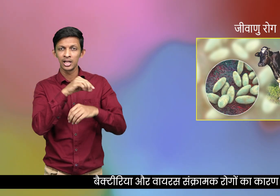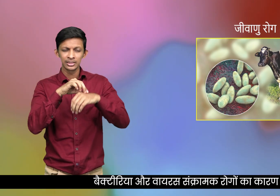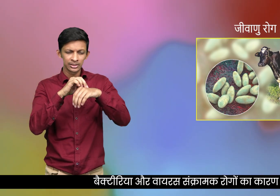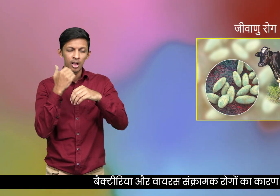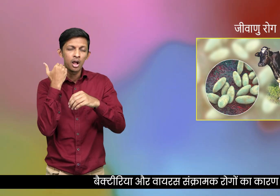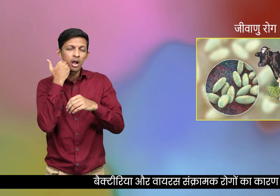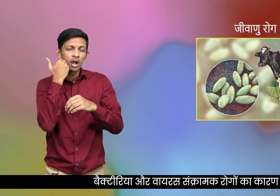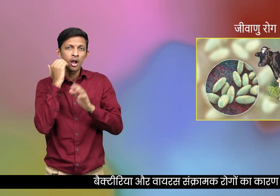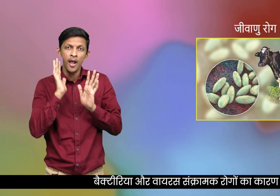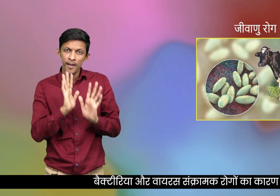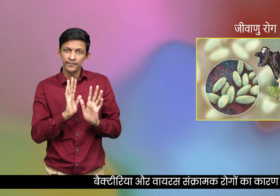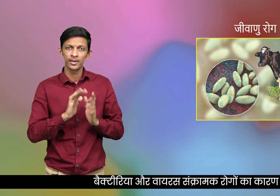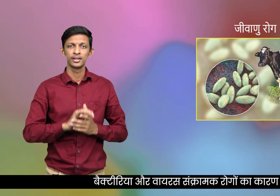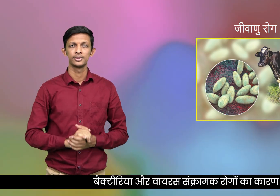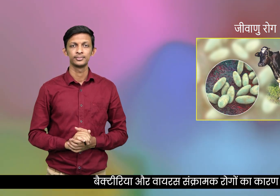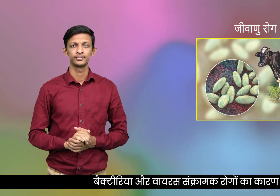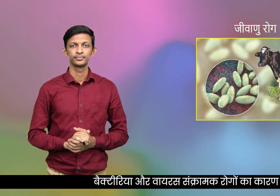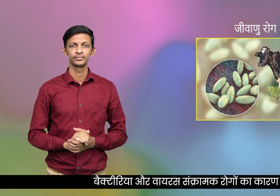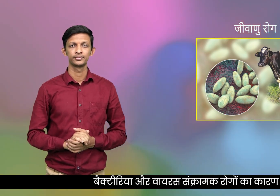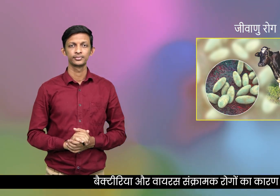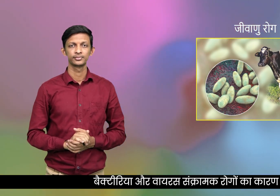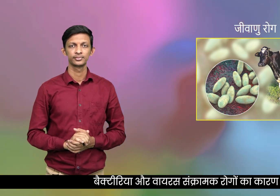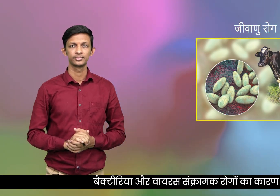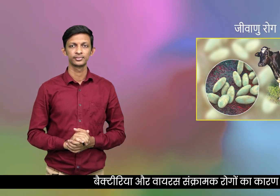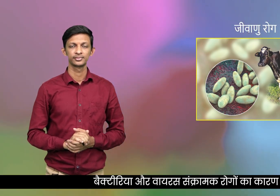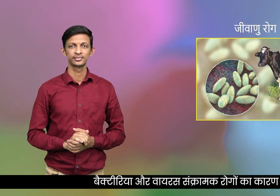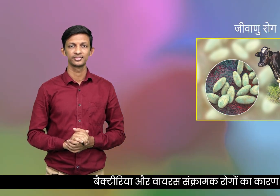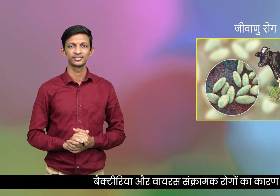तीसरा, बैक्टीरिया और वायरस संक्रमण रोगों का कारण बनते हैं।